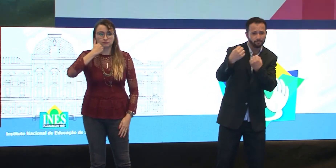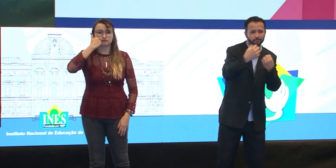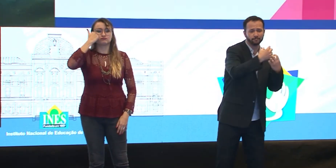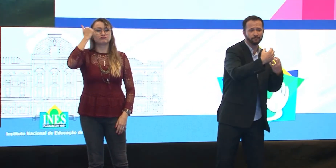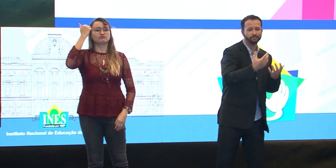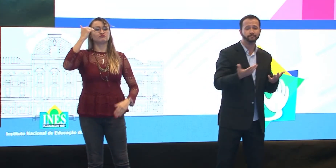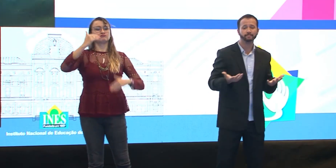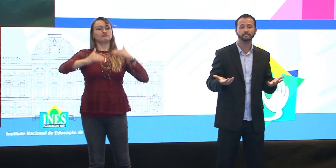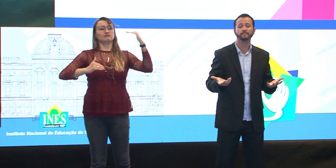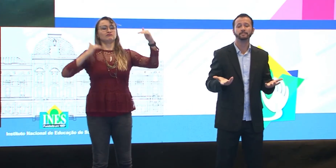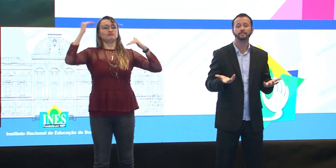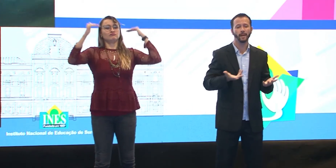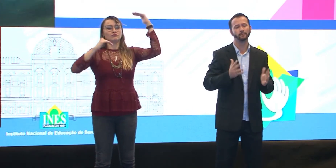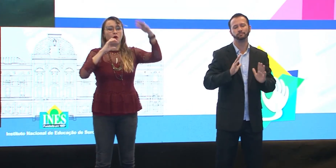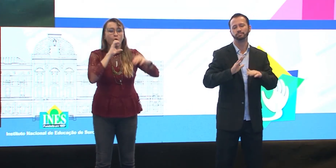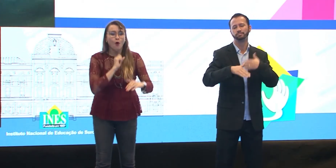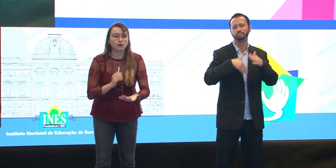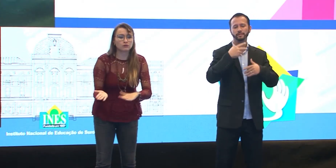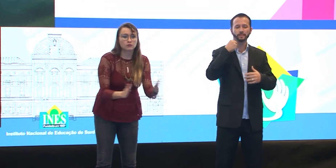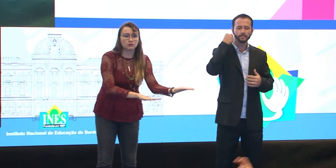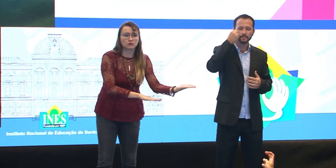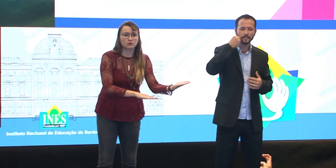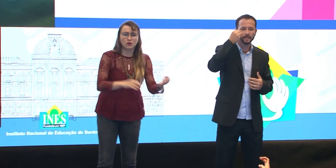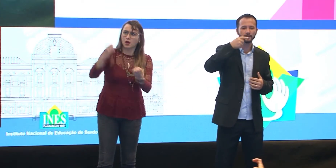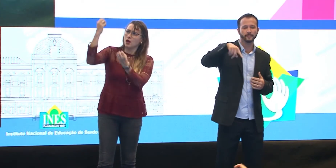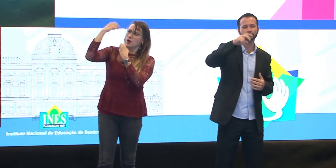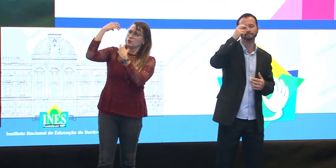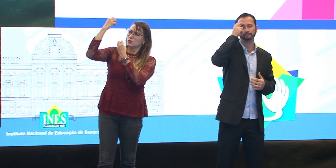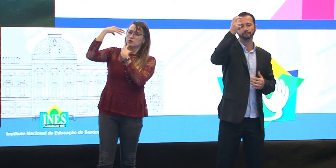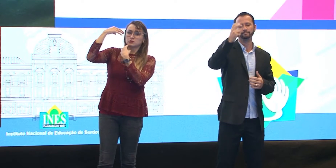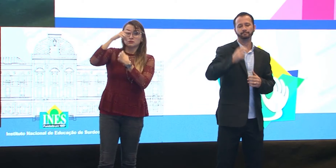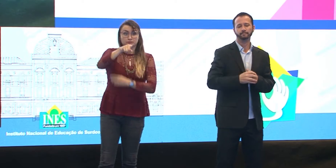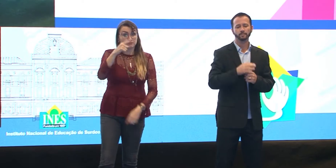educados para a vida. Nós